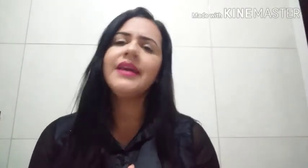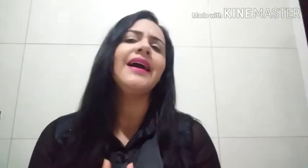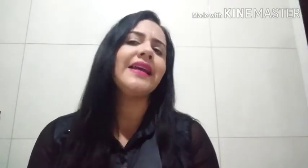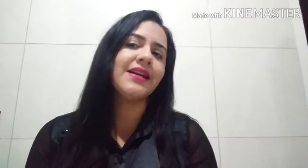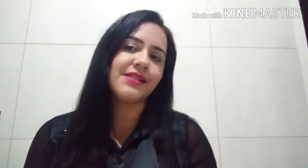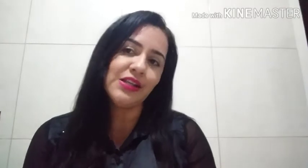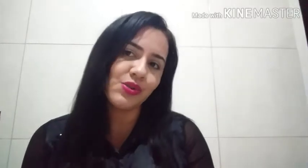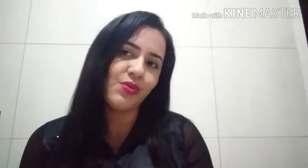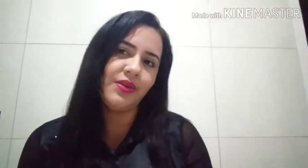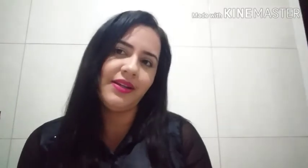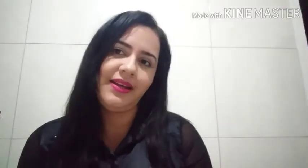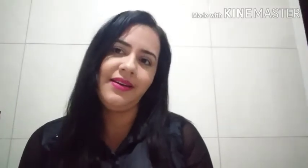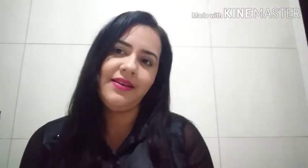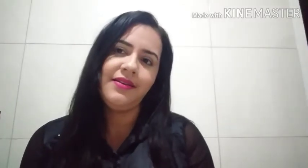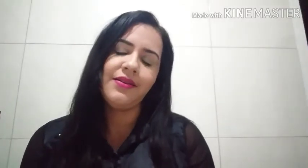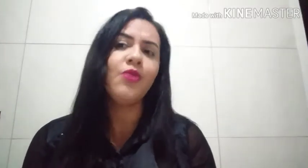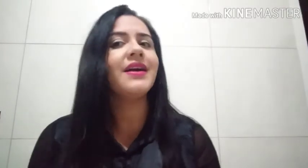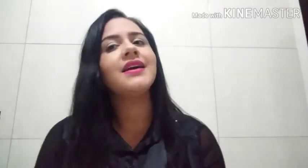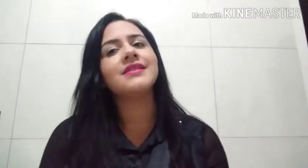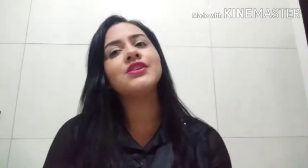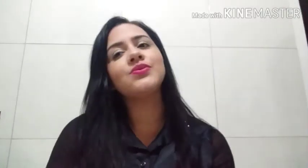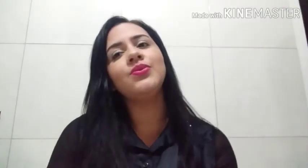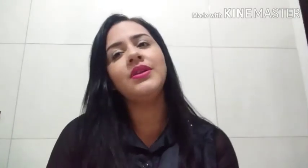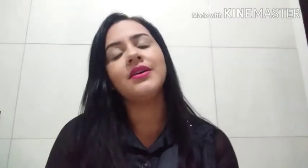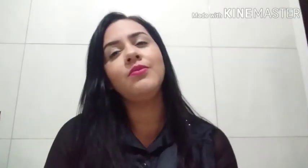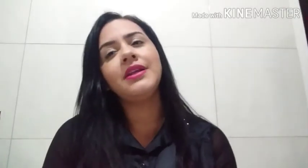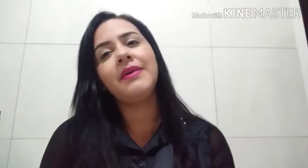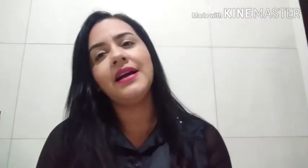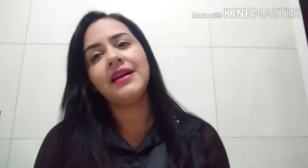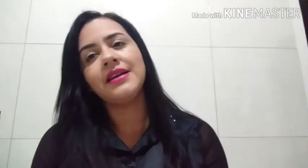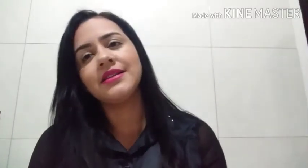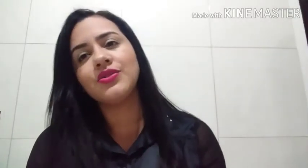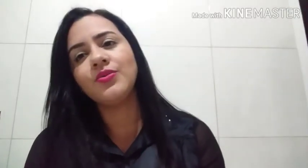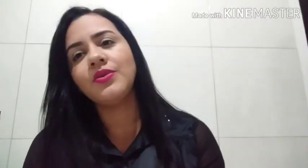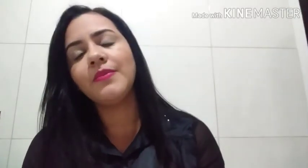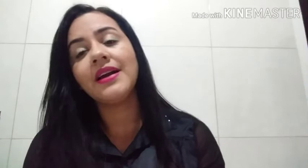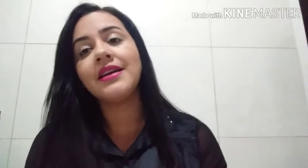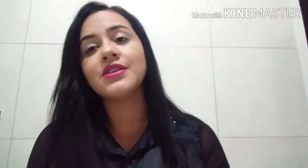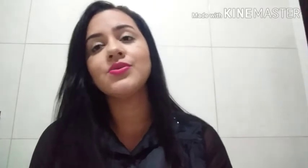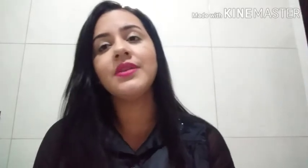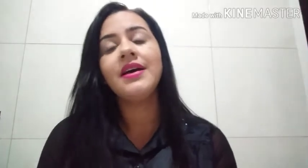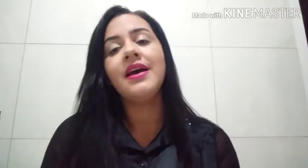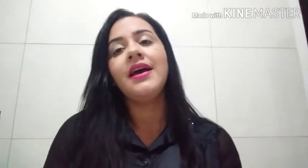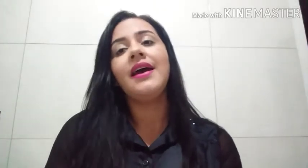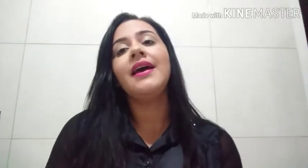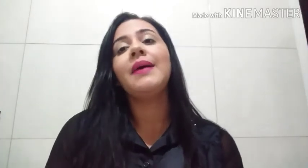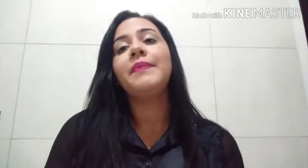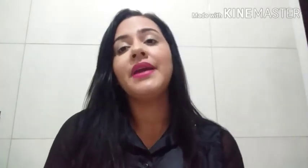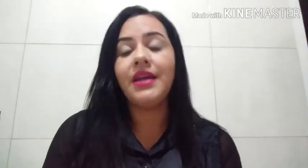a criança surda, né? Como a criança surda? Como trabalhar a criança surda? Como é que a criança surda ela